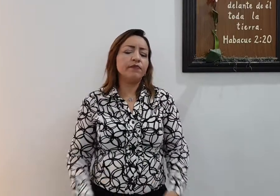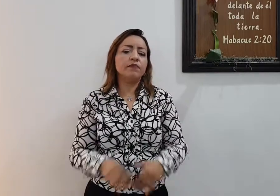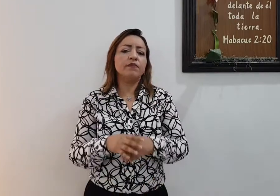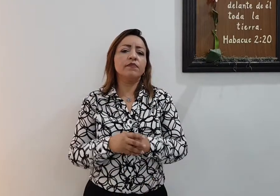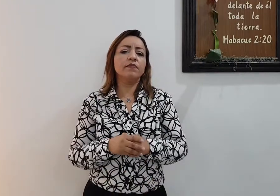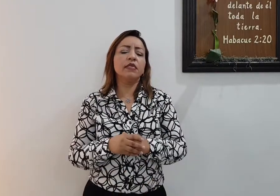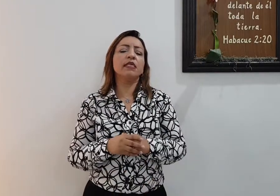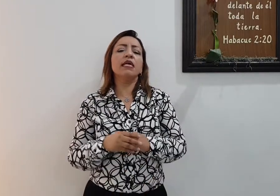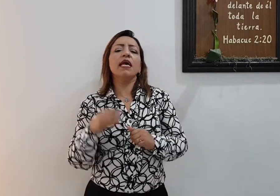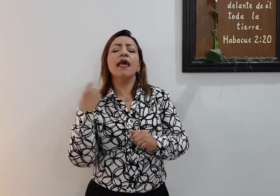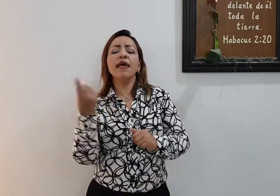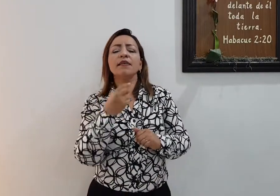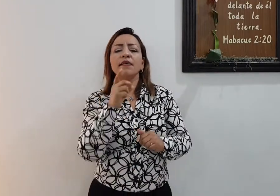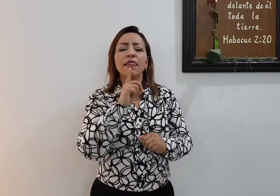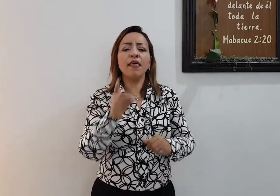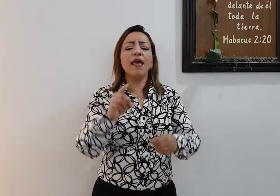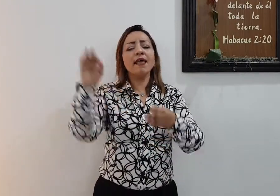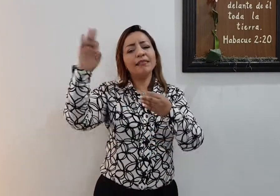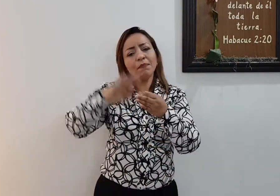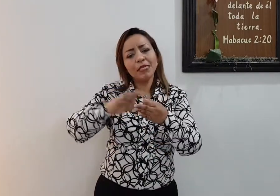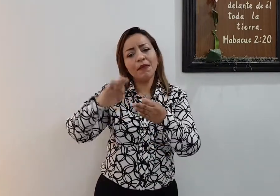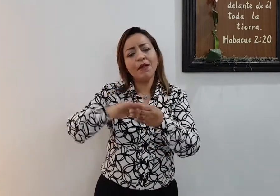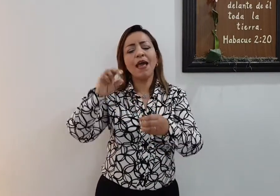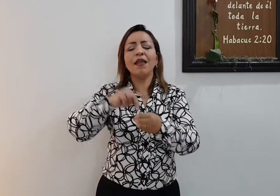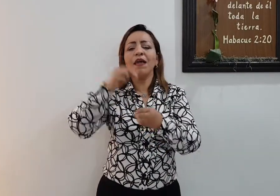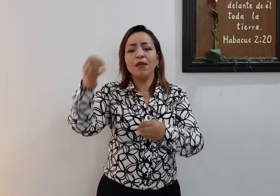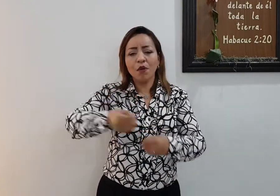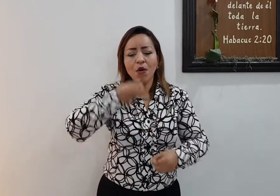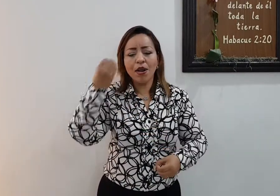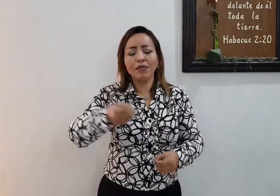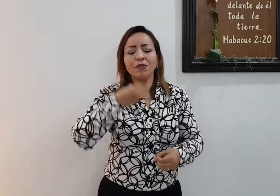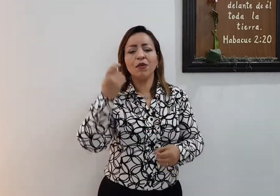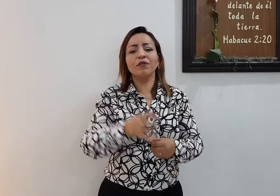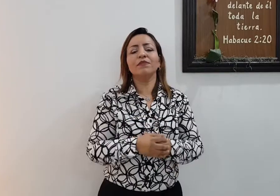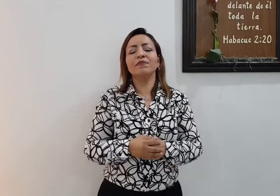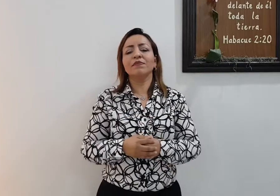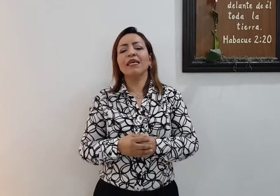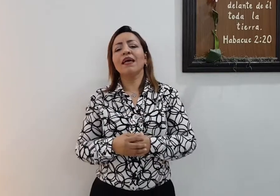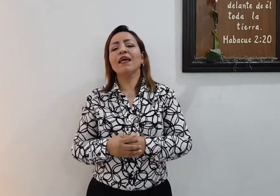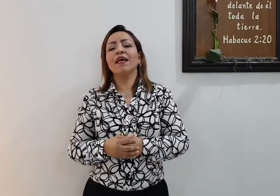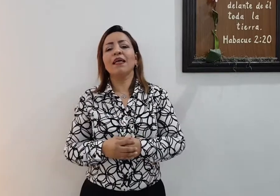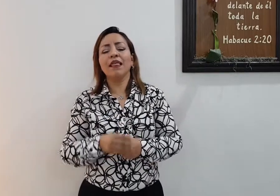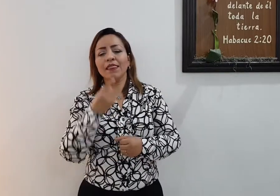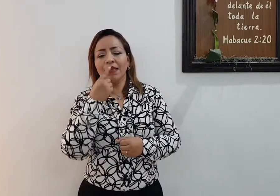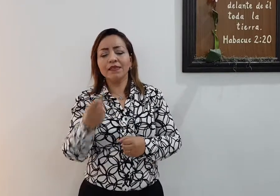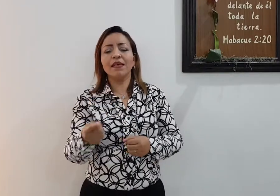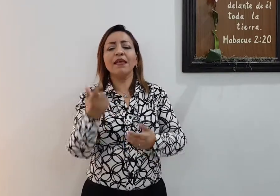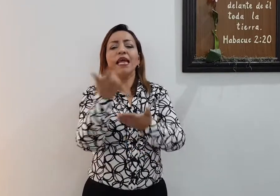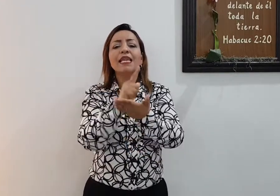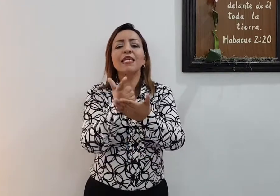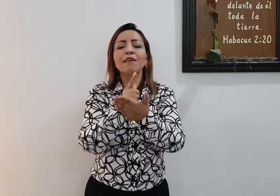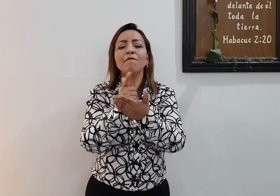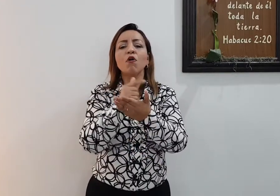oración. Texto de Tesalonicenses y de Colosenses. Aprendas de los hermanos. Y con esto termino,